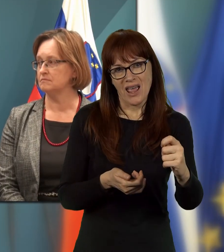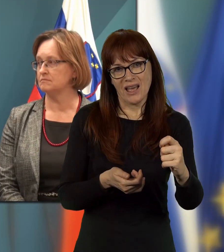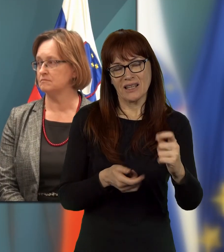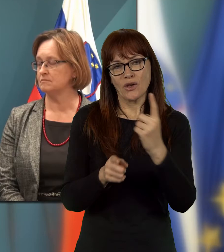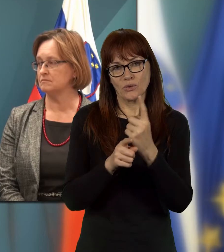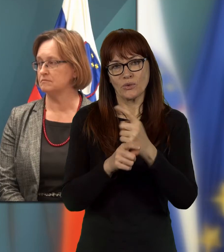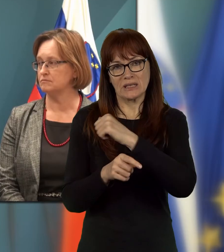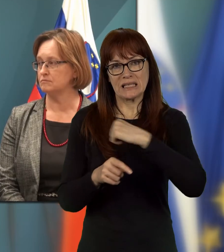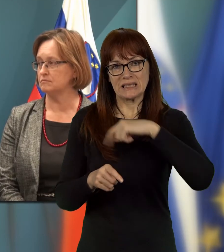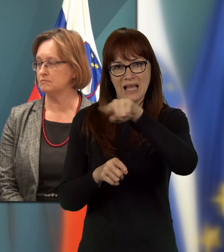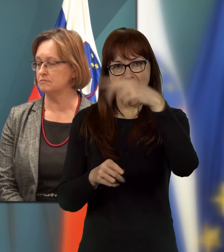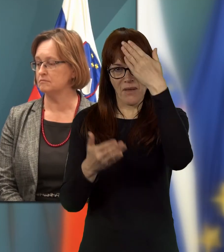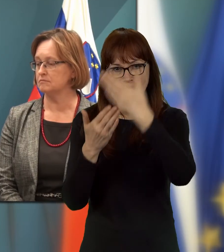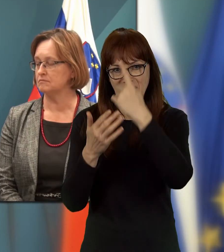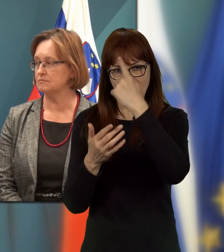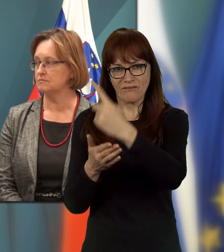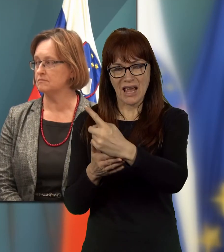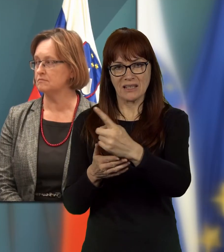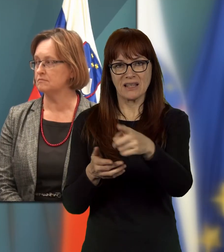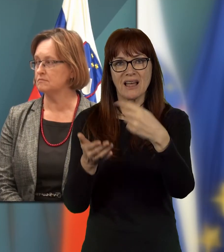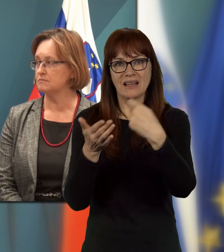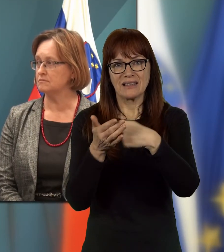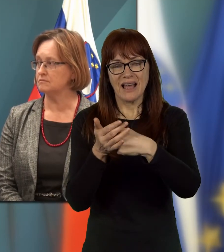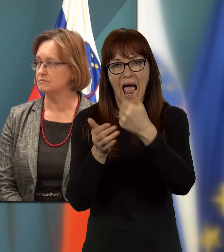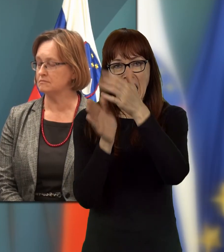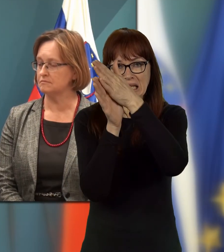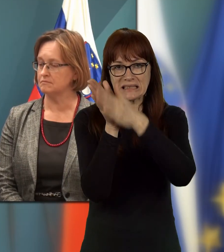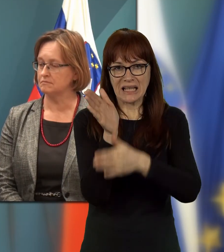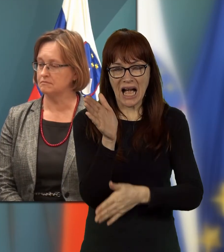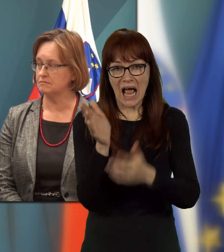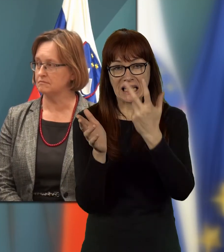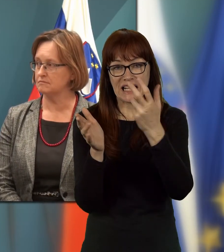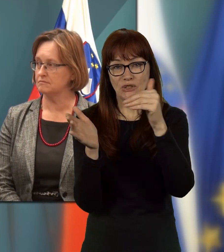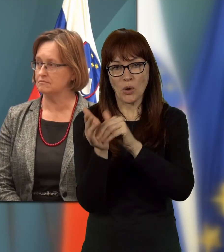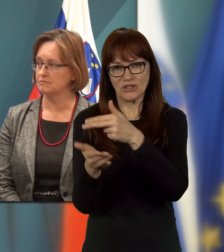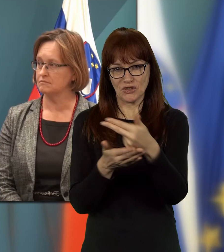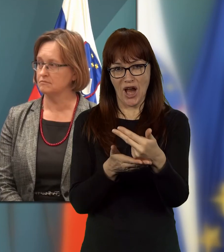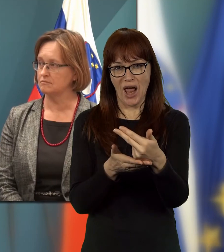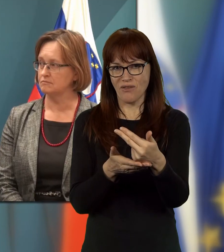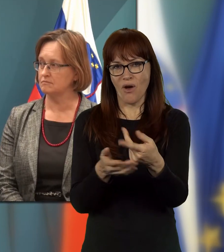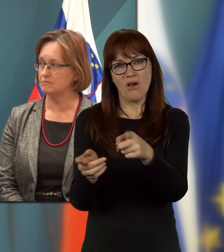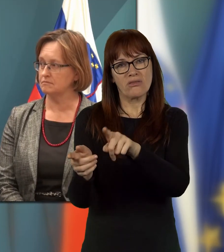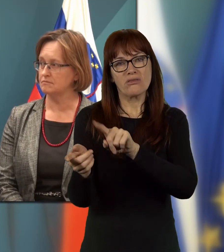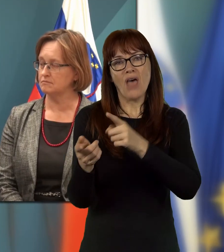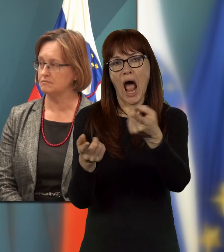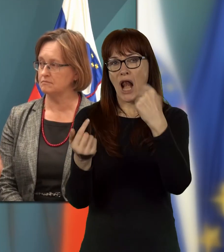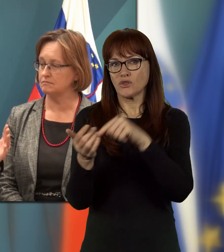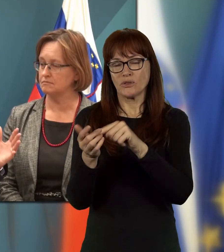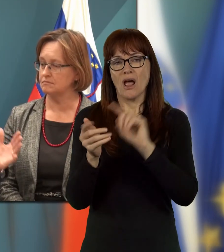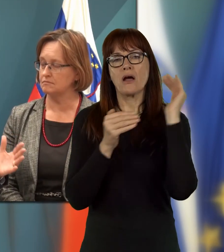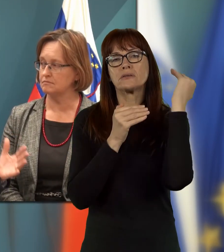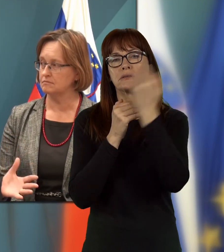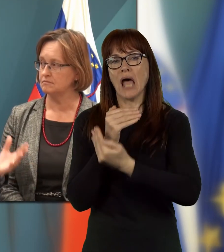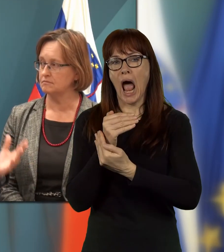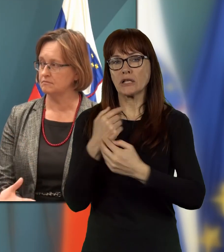zavajanje je, pa to tudi sama verjetno veste, da je stala to ena stran 300 000 evrov. Daleč od tega. V bistvu